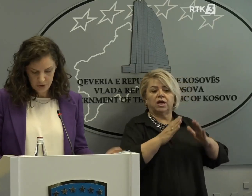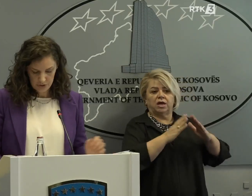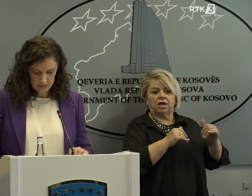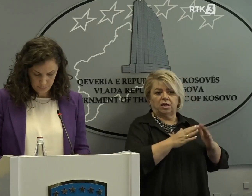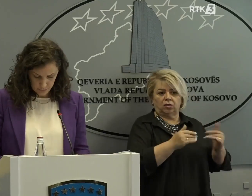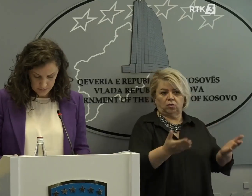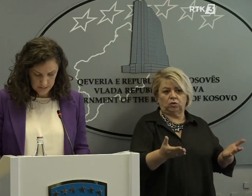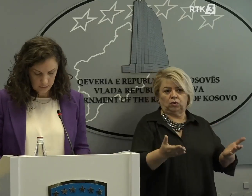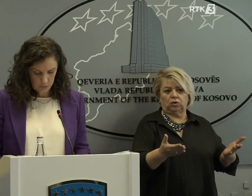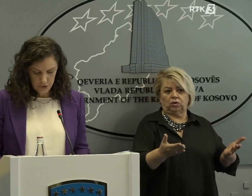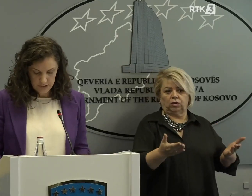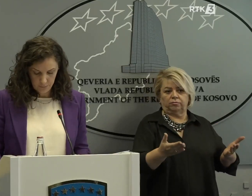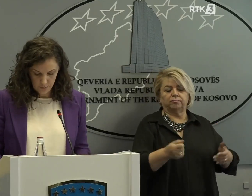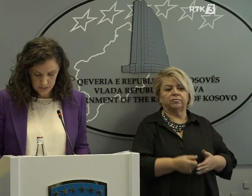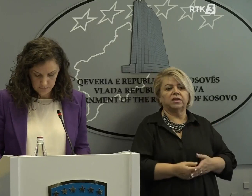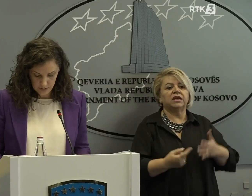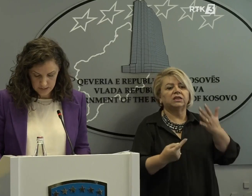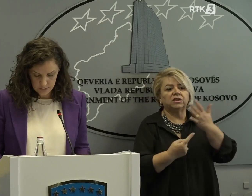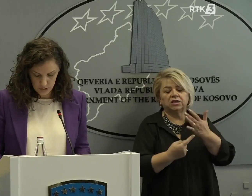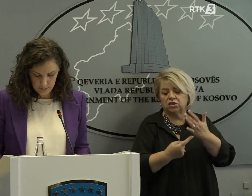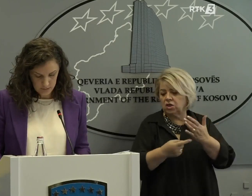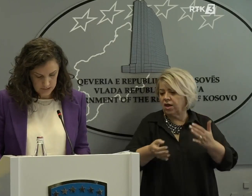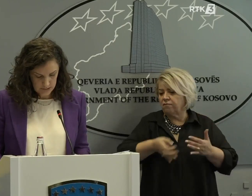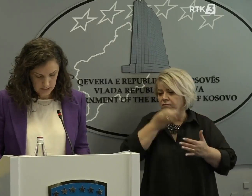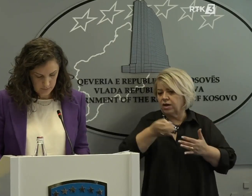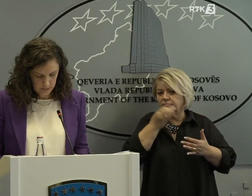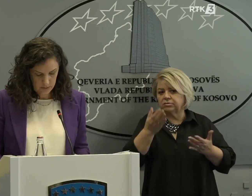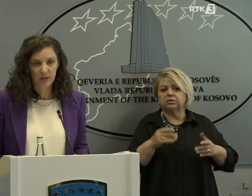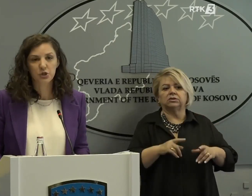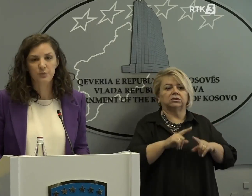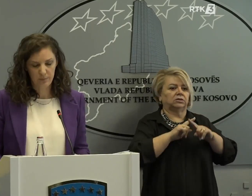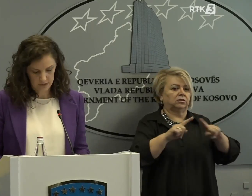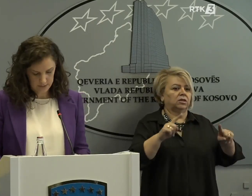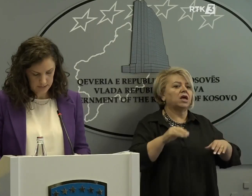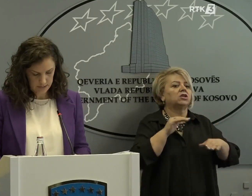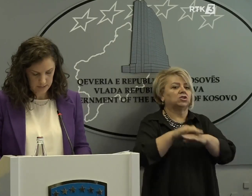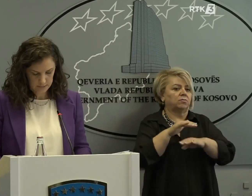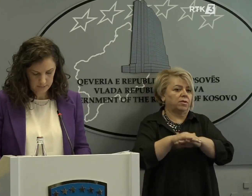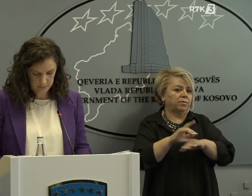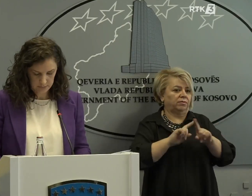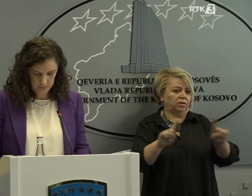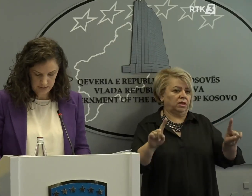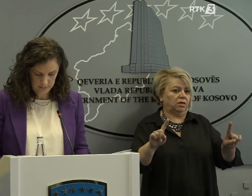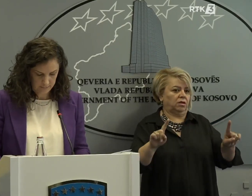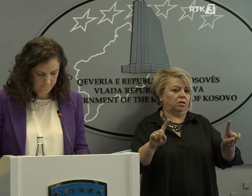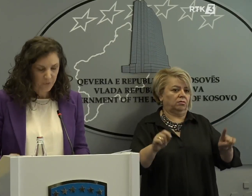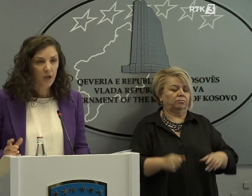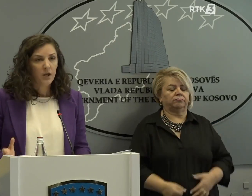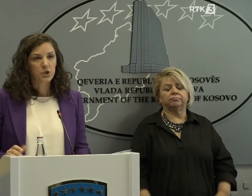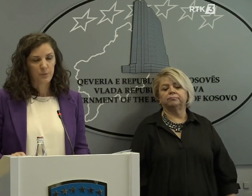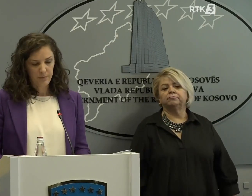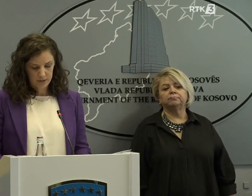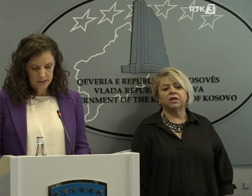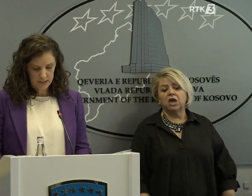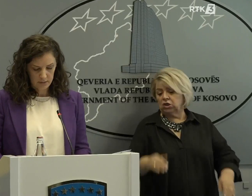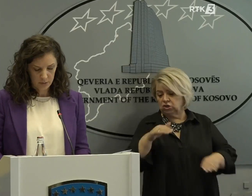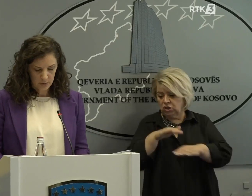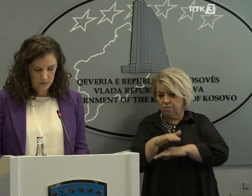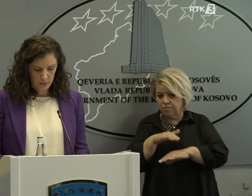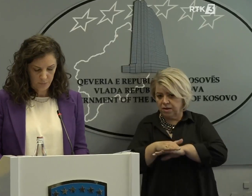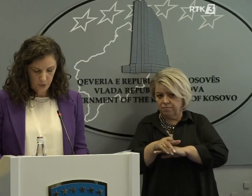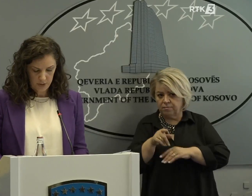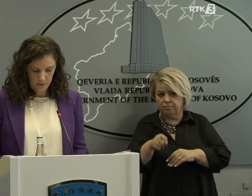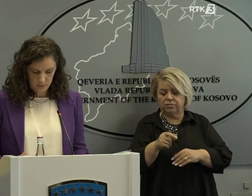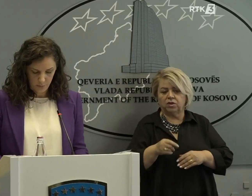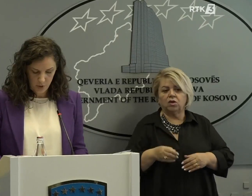modelimi përmes teknologjisë informative dhe simulimi i sistemit dhe shërbimet të tjera të rjetit. Shërbimet të cilat do